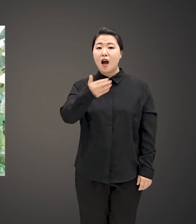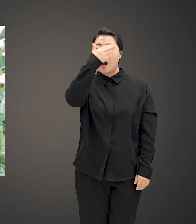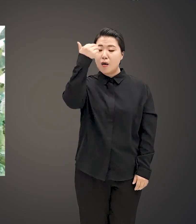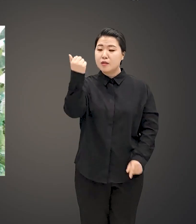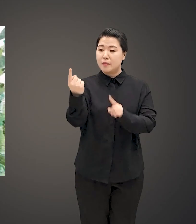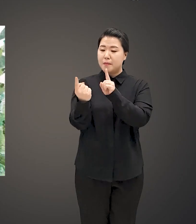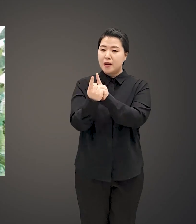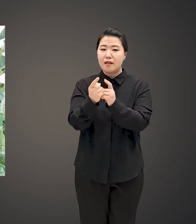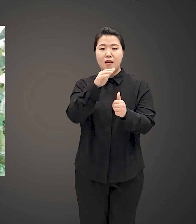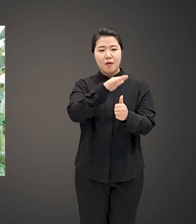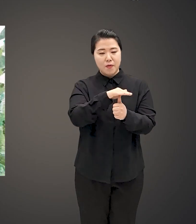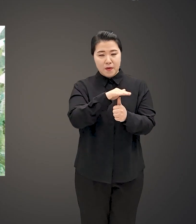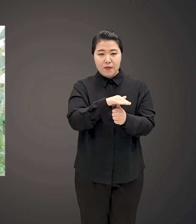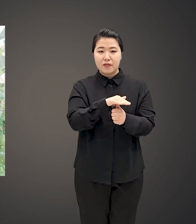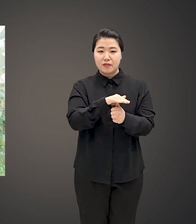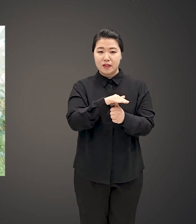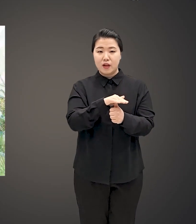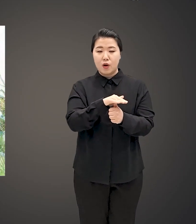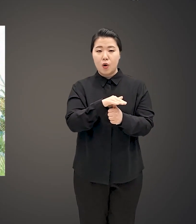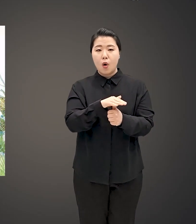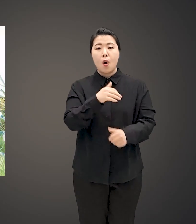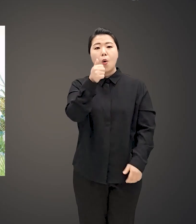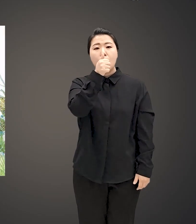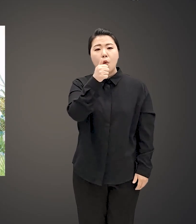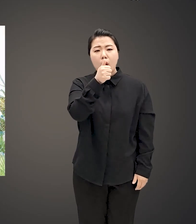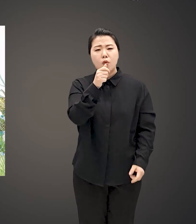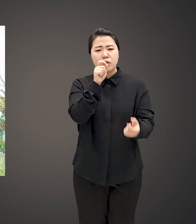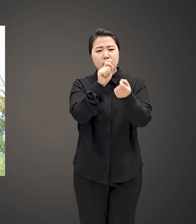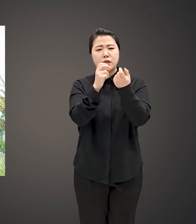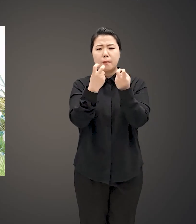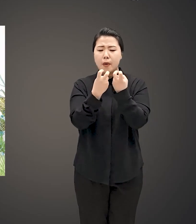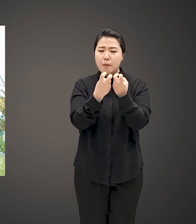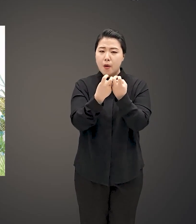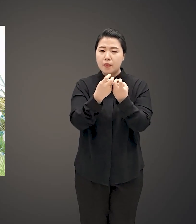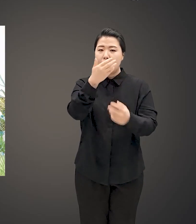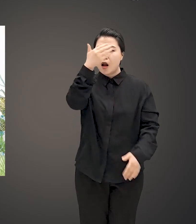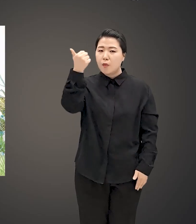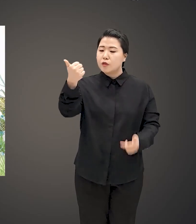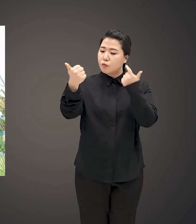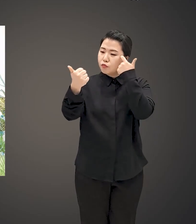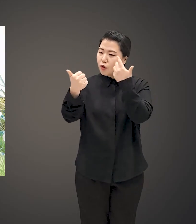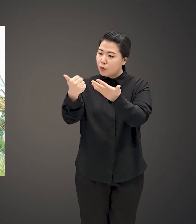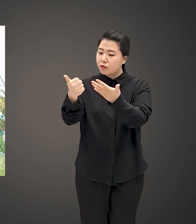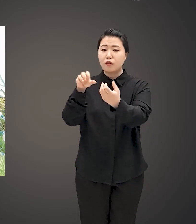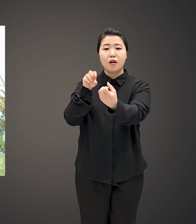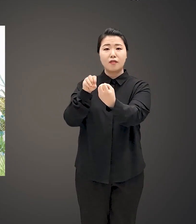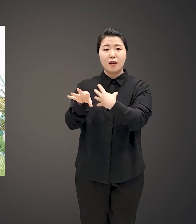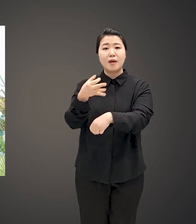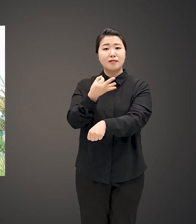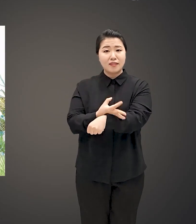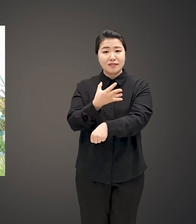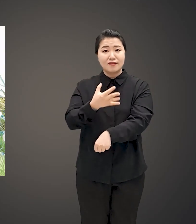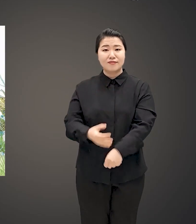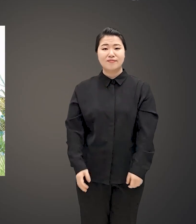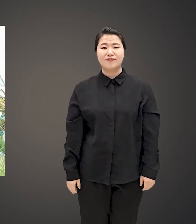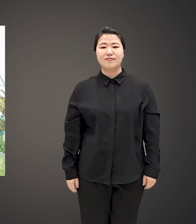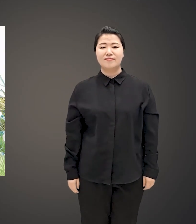우연히 끼꼬 할아버지와 마주한 소년은 할아버지에게 고양이와 친해질 방법을 물어보는데 그 대답이 아주